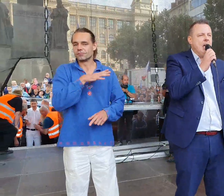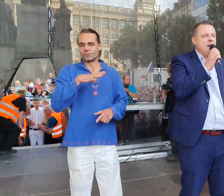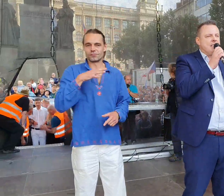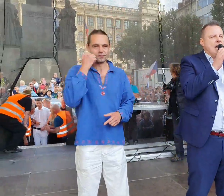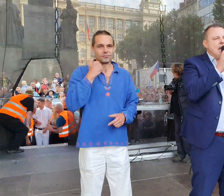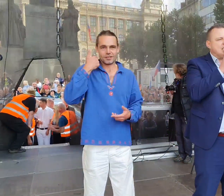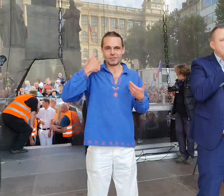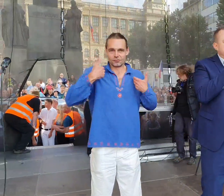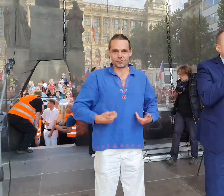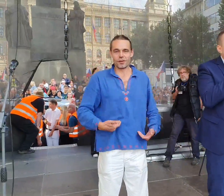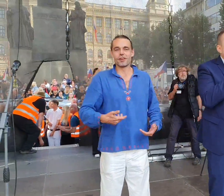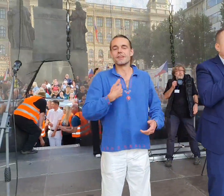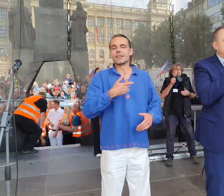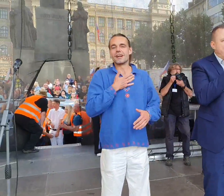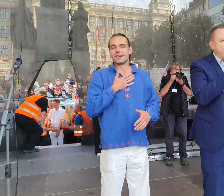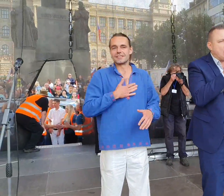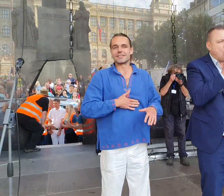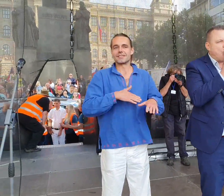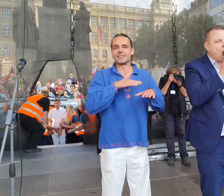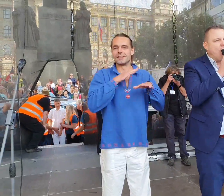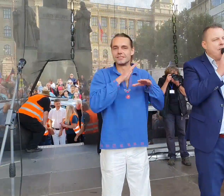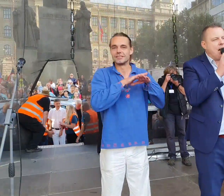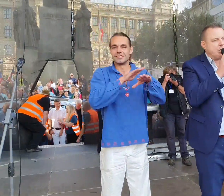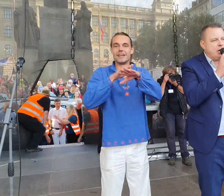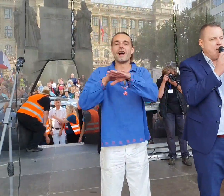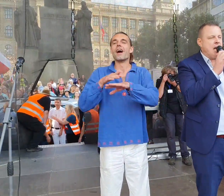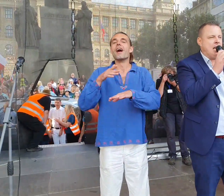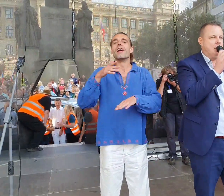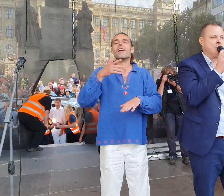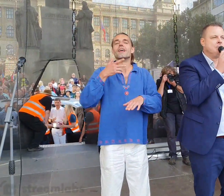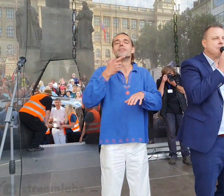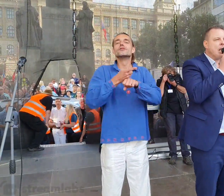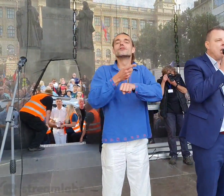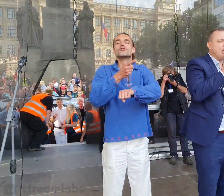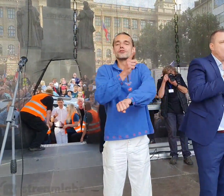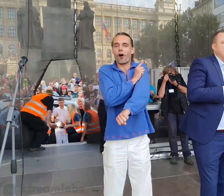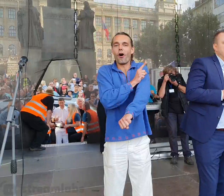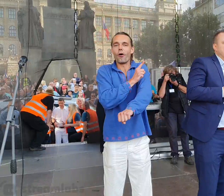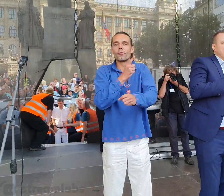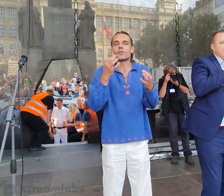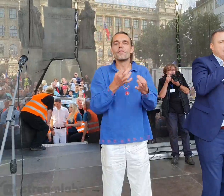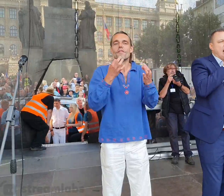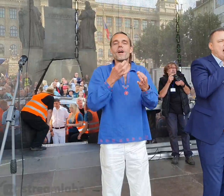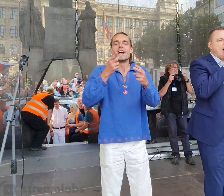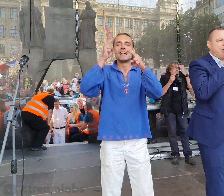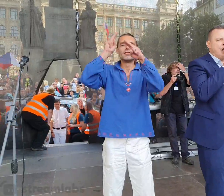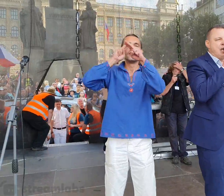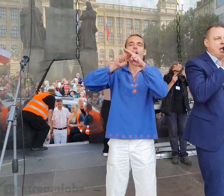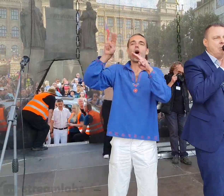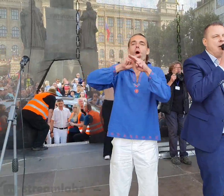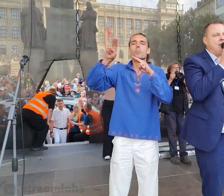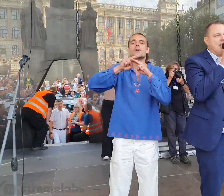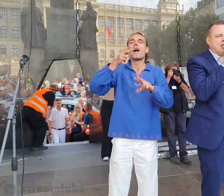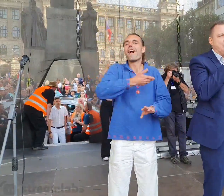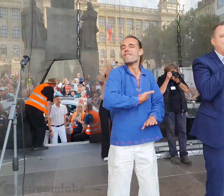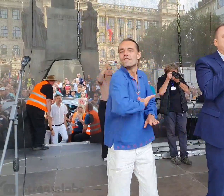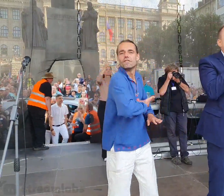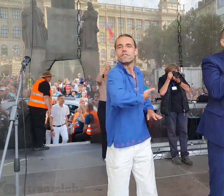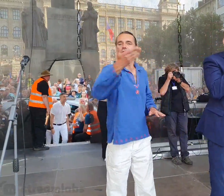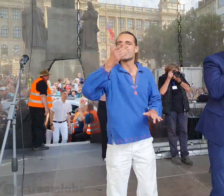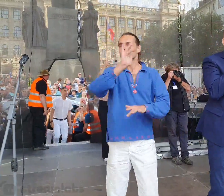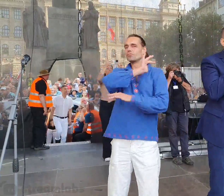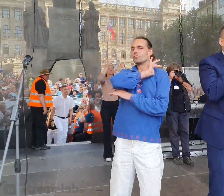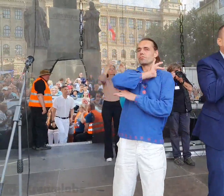slyšeli, vznést veřejnou obžalobu vaším jménem. Já vidím